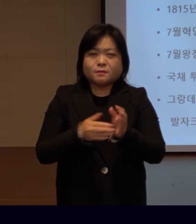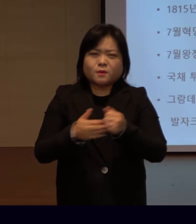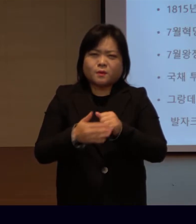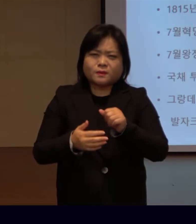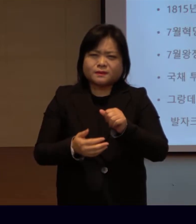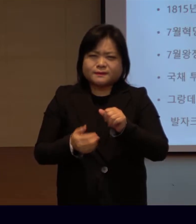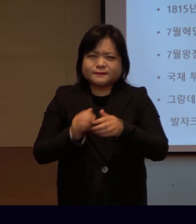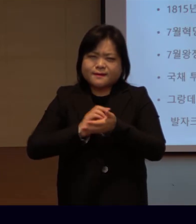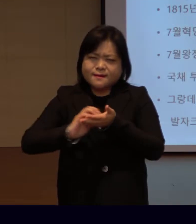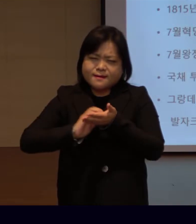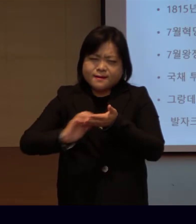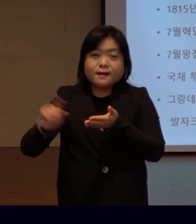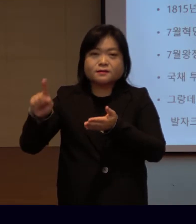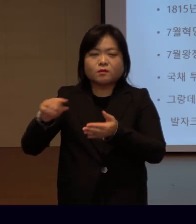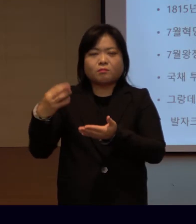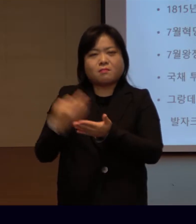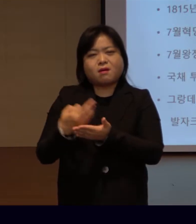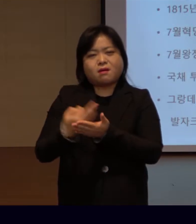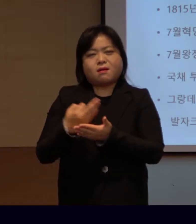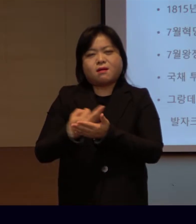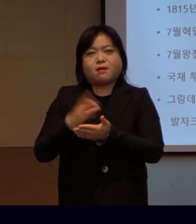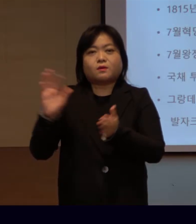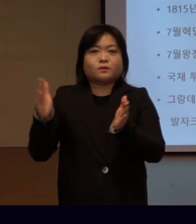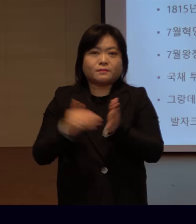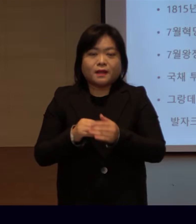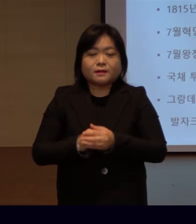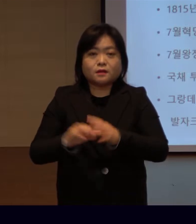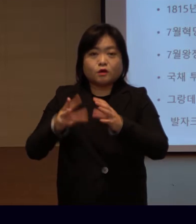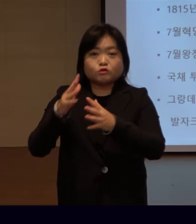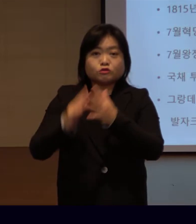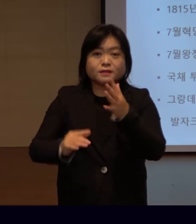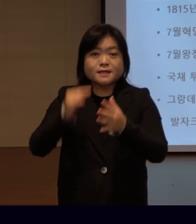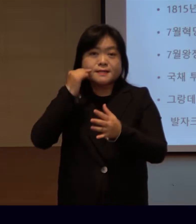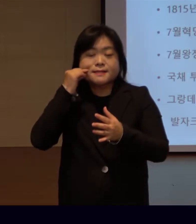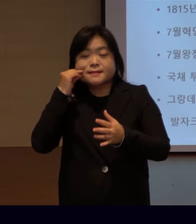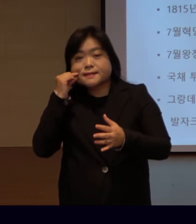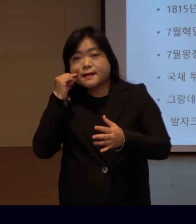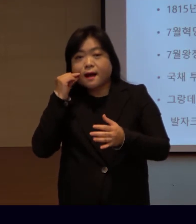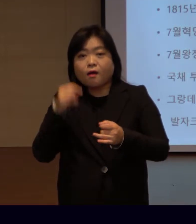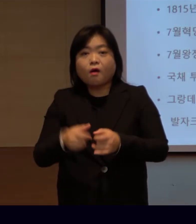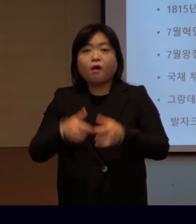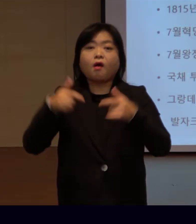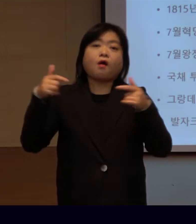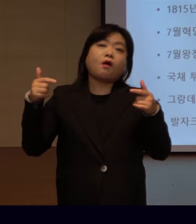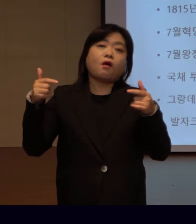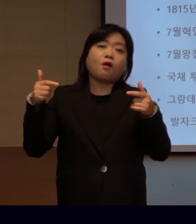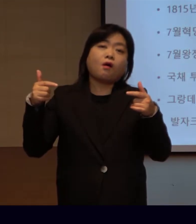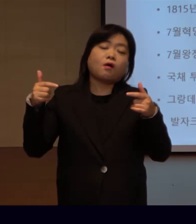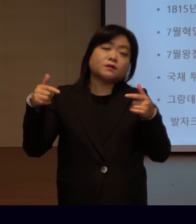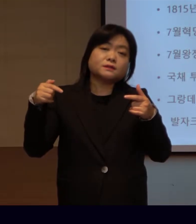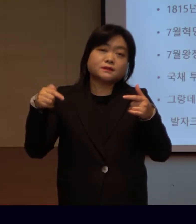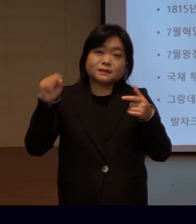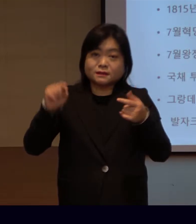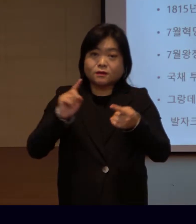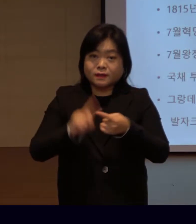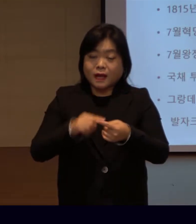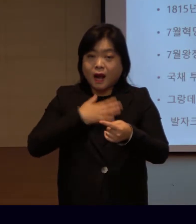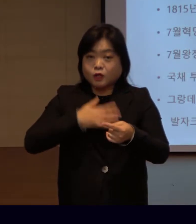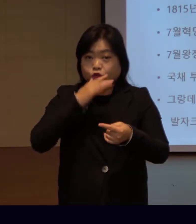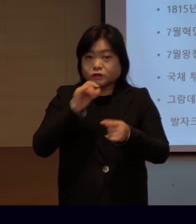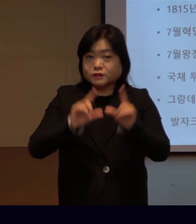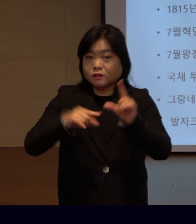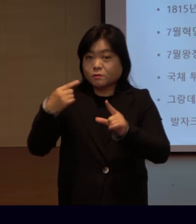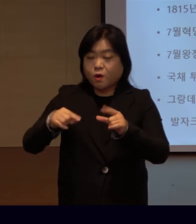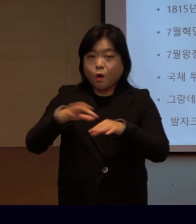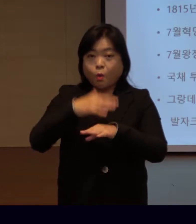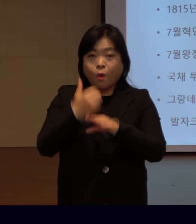잘해서 돈을 많이 법니다. 지금 이제 이 국채의 인기가 높아졌다는 것을 알 수 있는 현상은 왕정복고